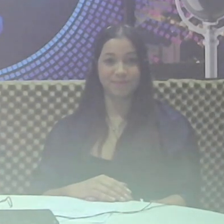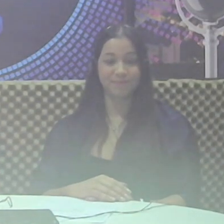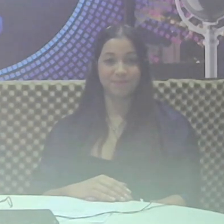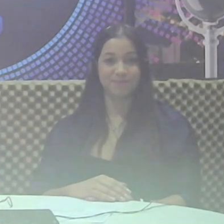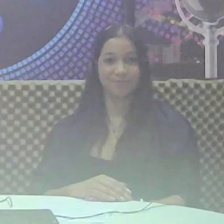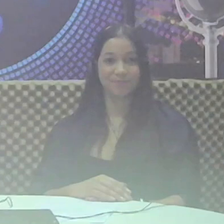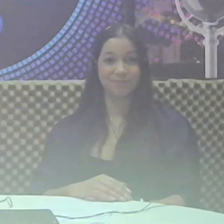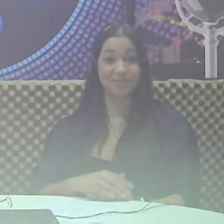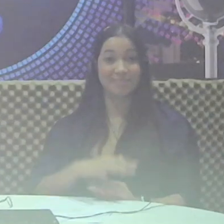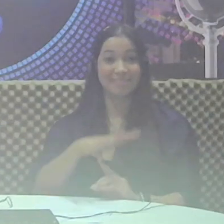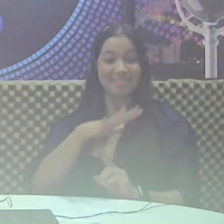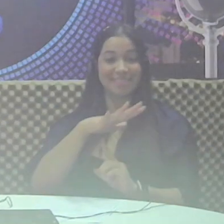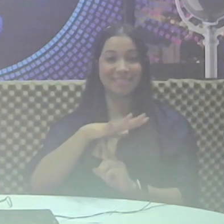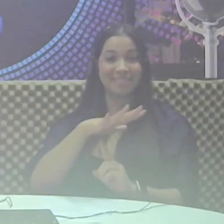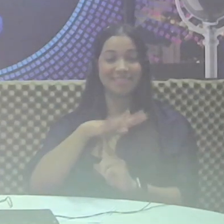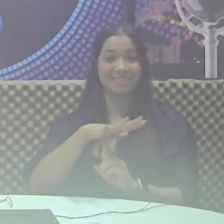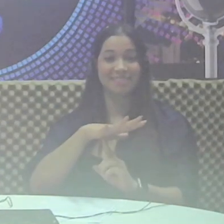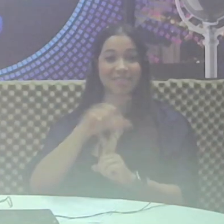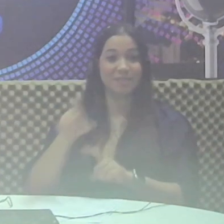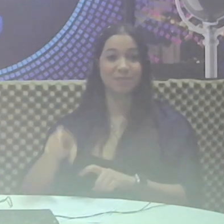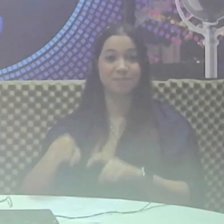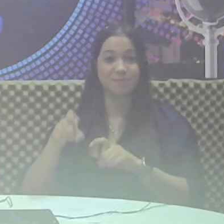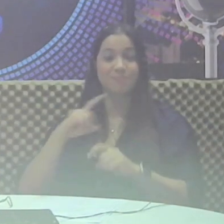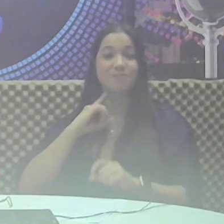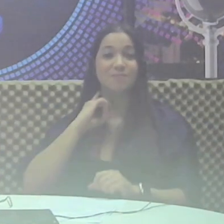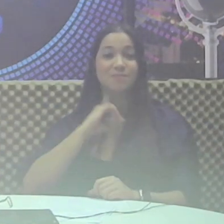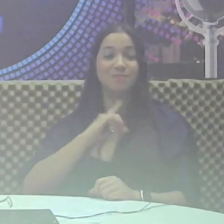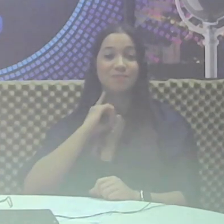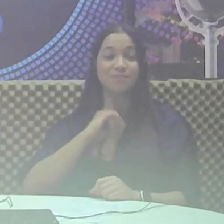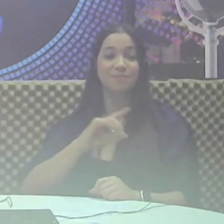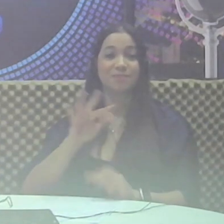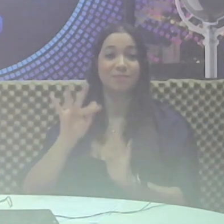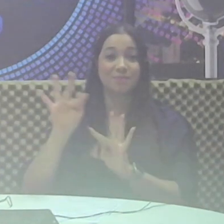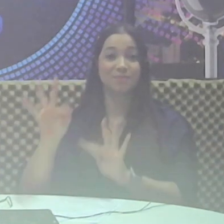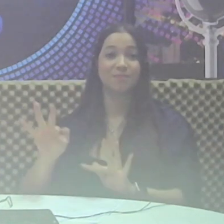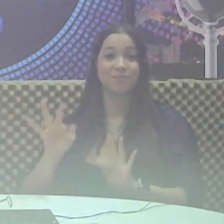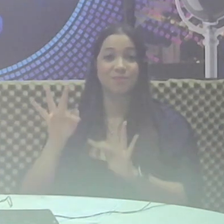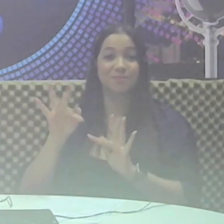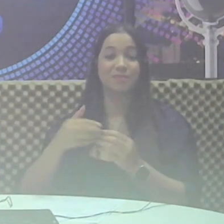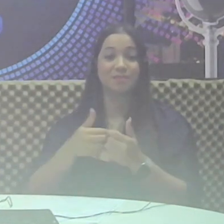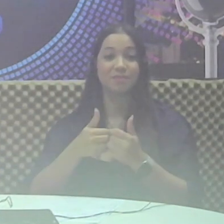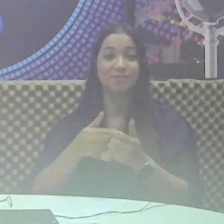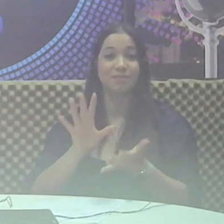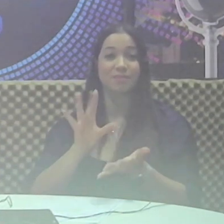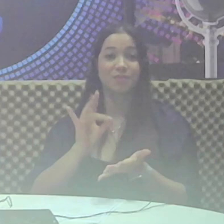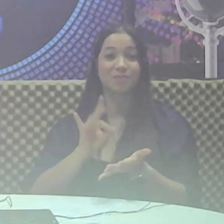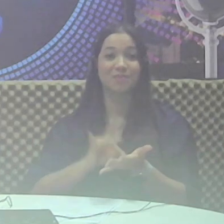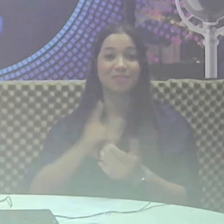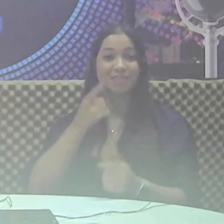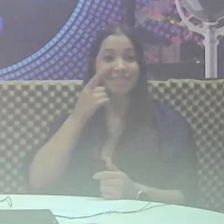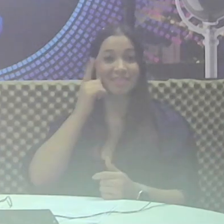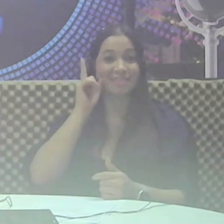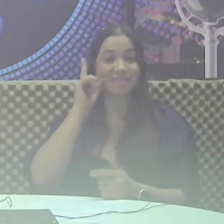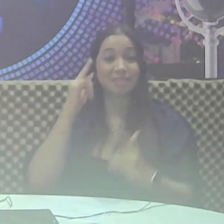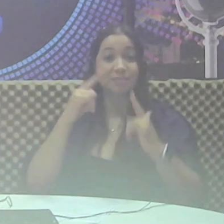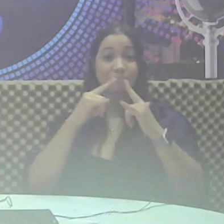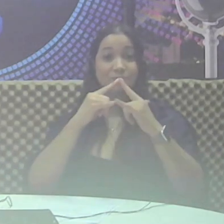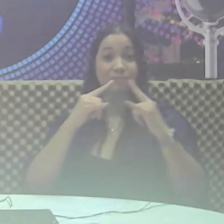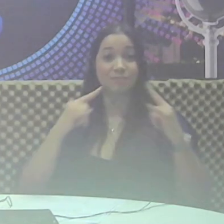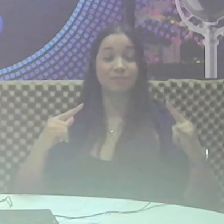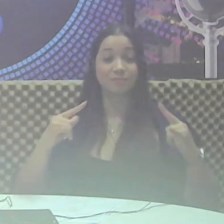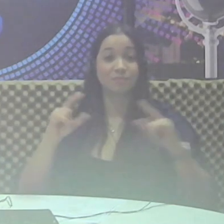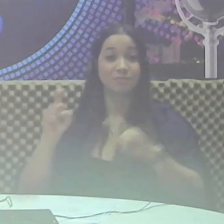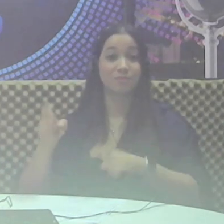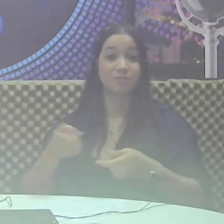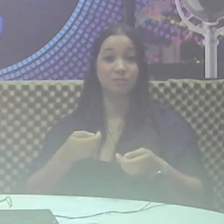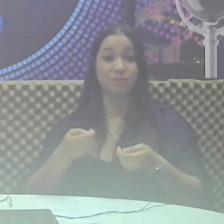A Feira do Agronegócio Mineiro, FEMEC, foi aberta oficialmente ontem no pavilhão do agronegócio do Parque